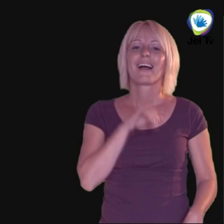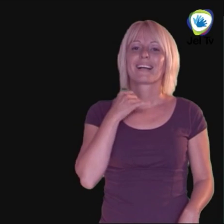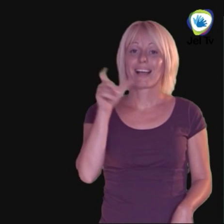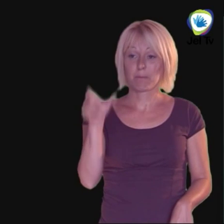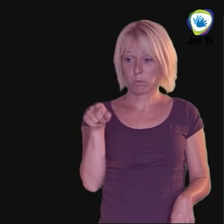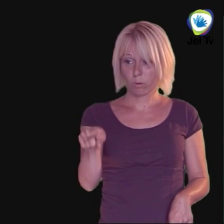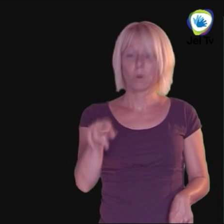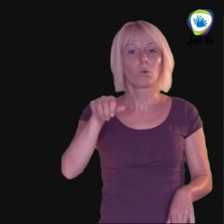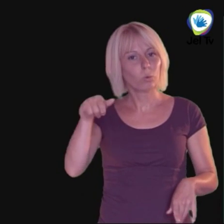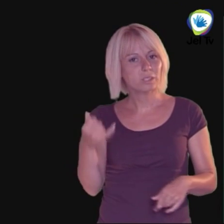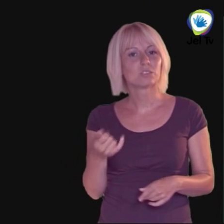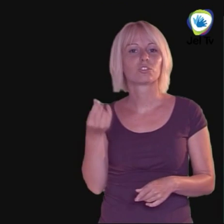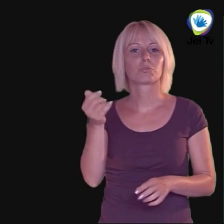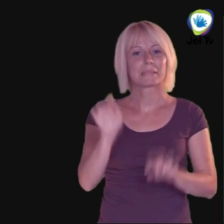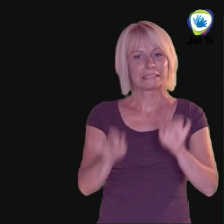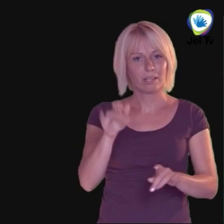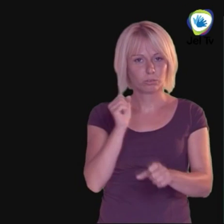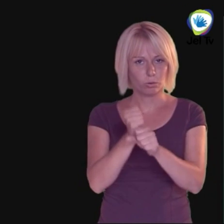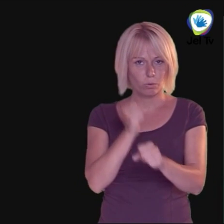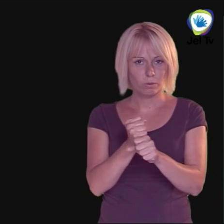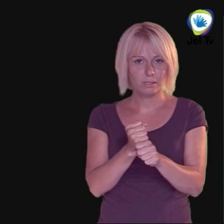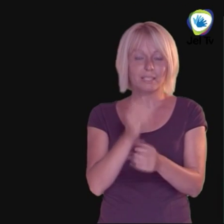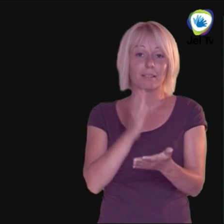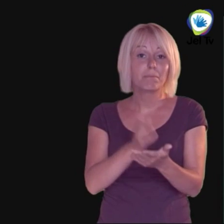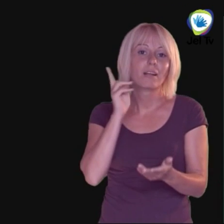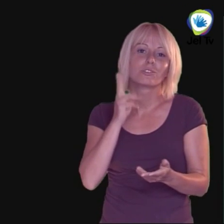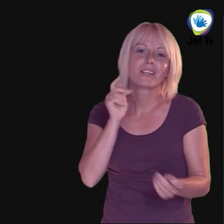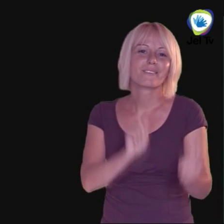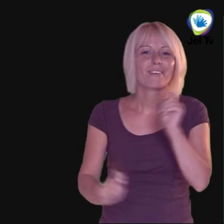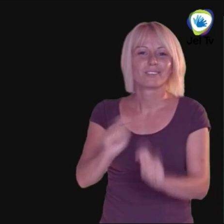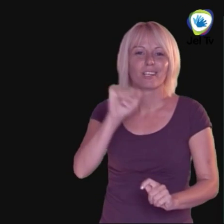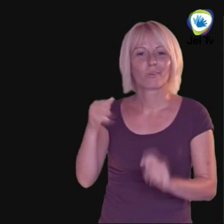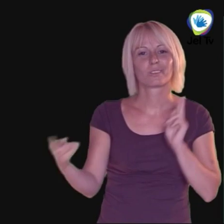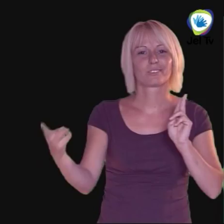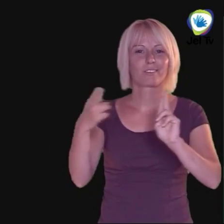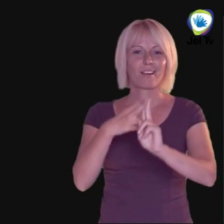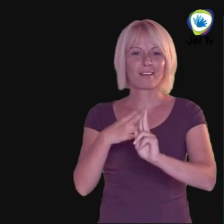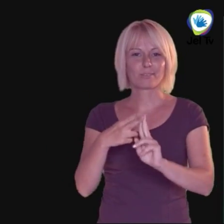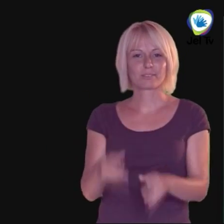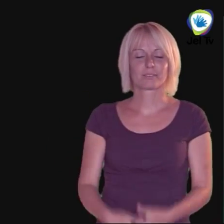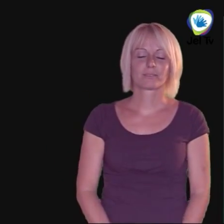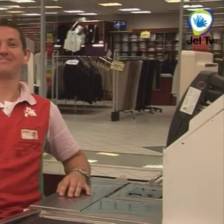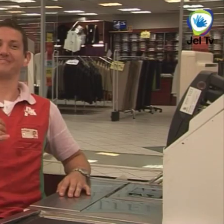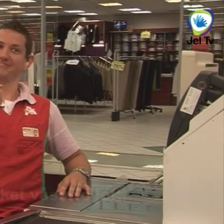Gábor, aki szintén pénztárosként dolgozik, már siket vásárlóval is találkozott munkája során.